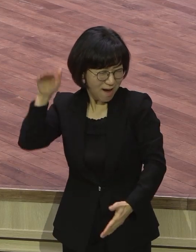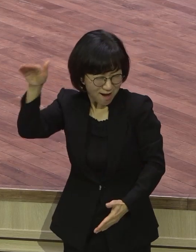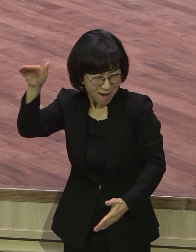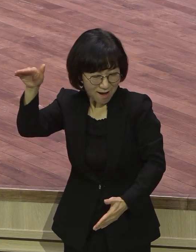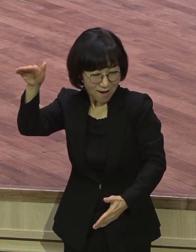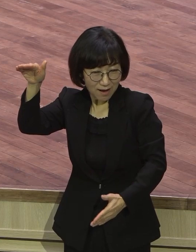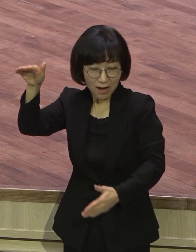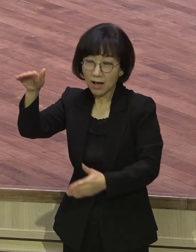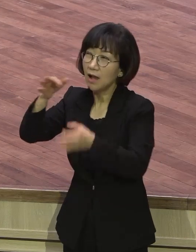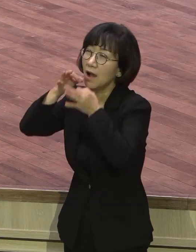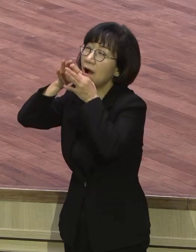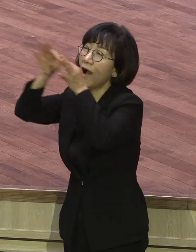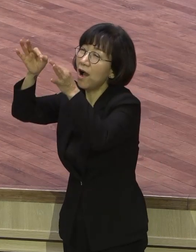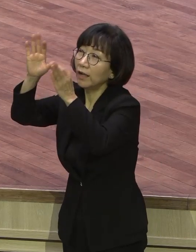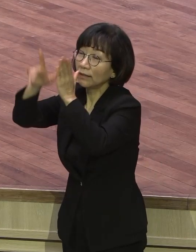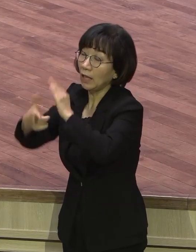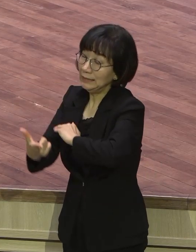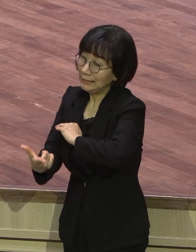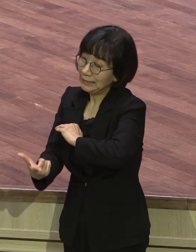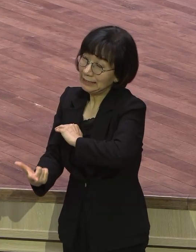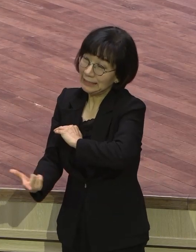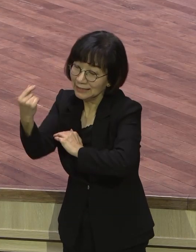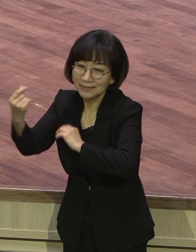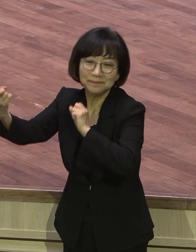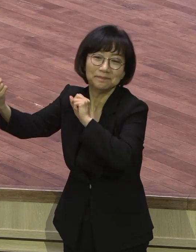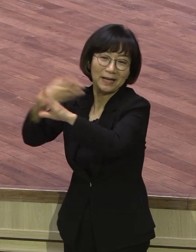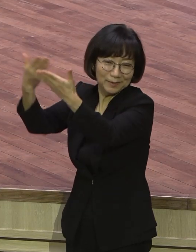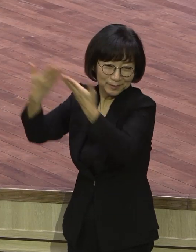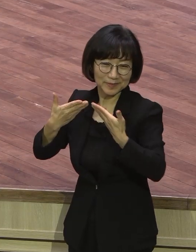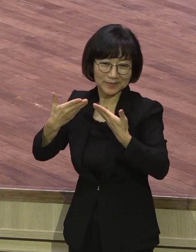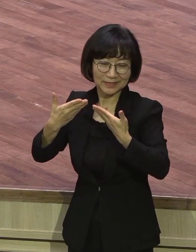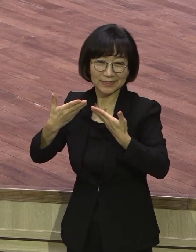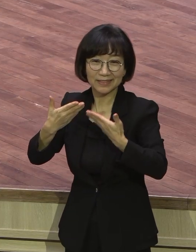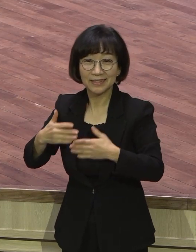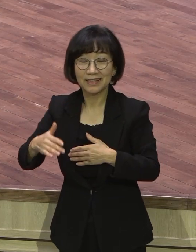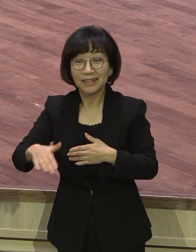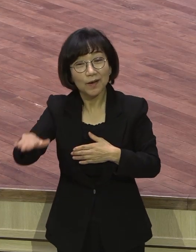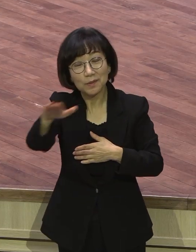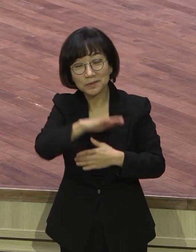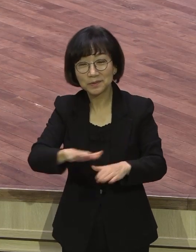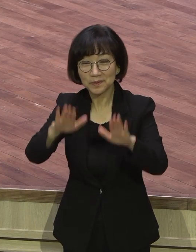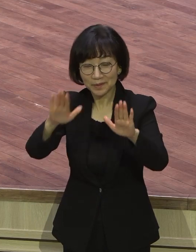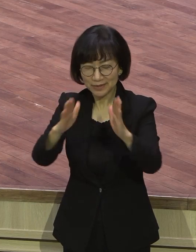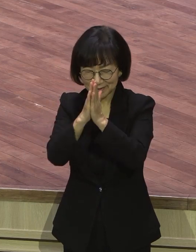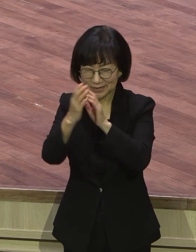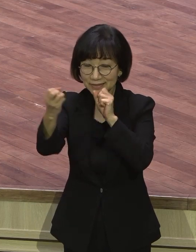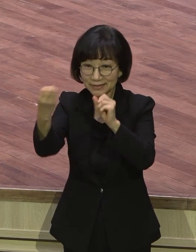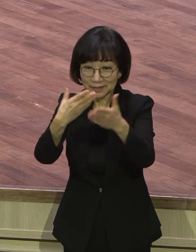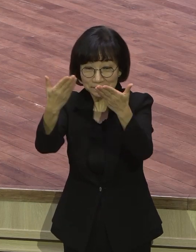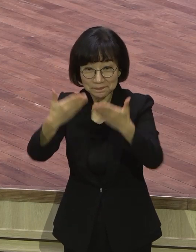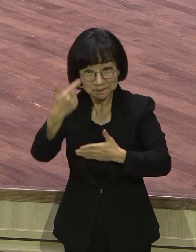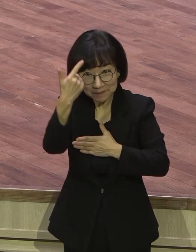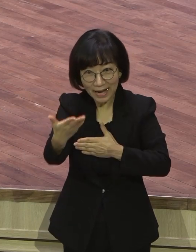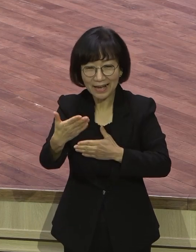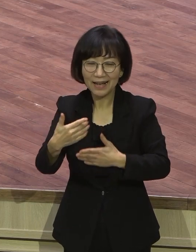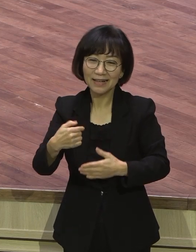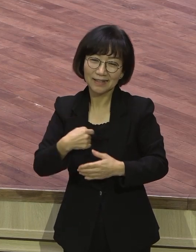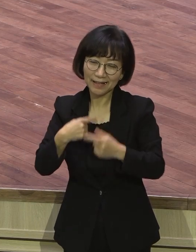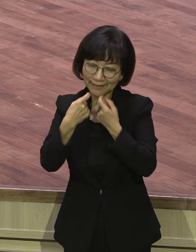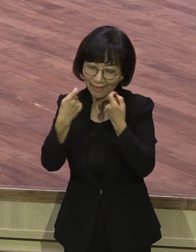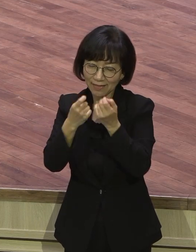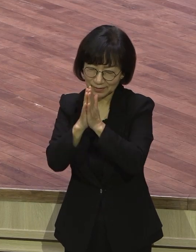즉시로 응답하죠 이게 기도의 맛이에요 여러분 오늘도 기도 응답 받았어요 저는 오늘도 기도 응답 받았어요 개인의